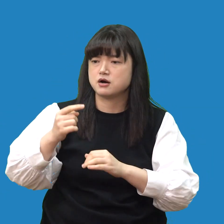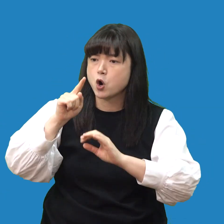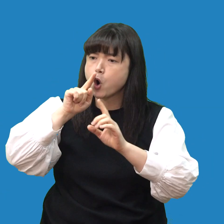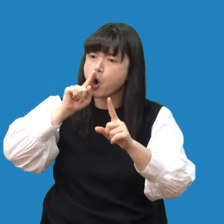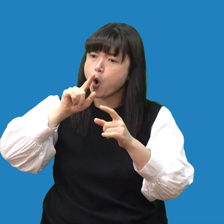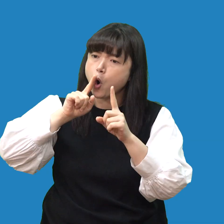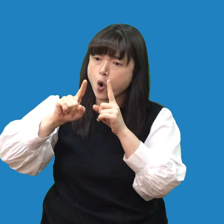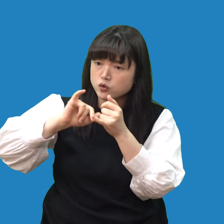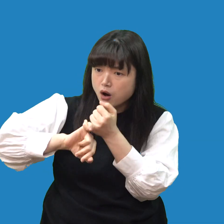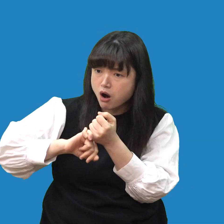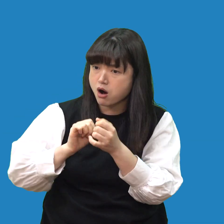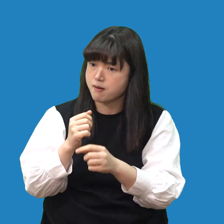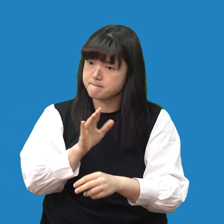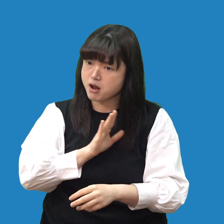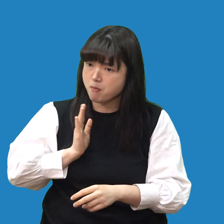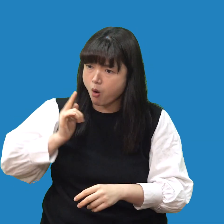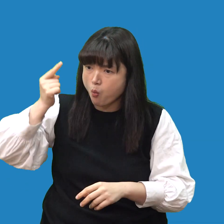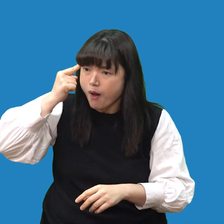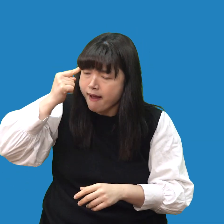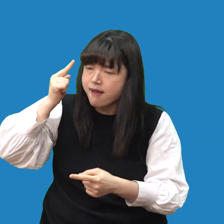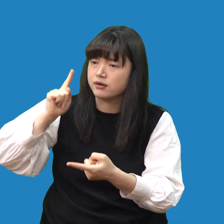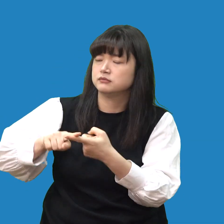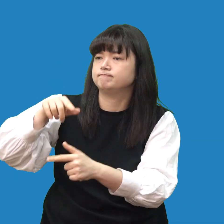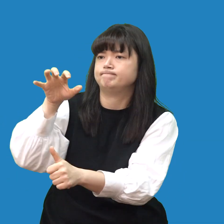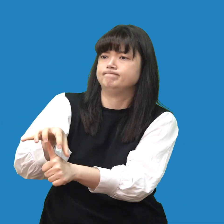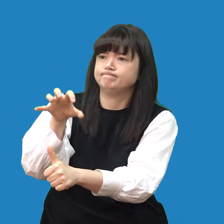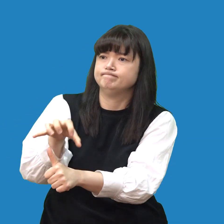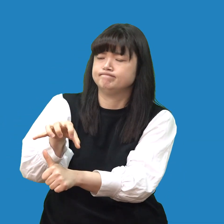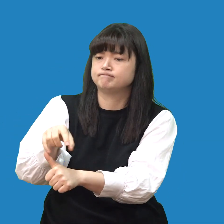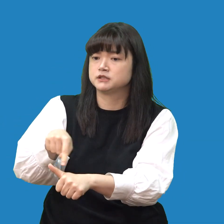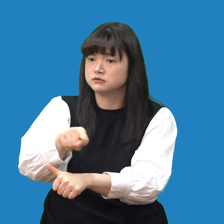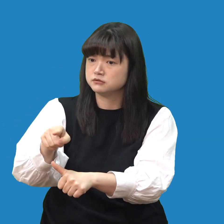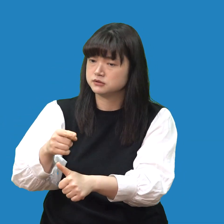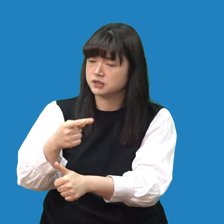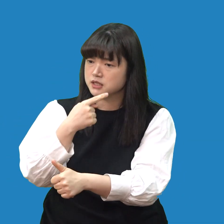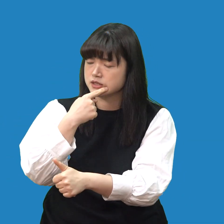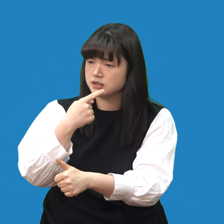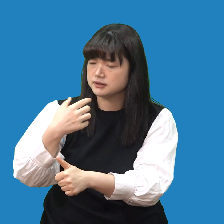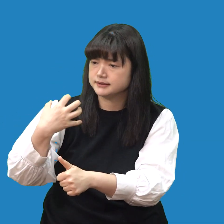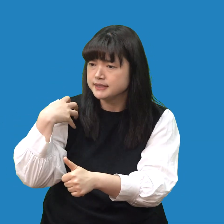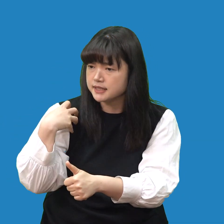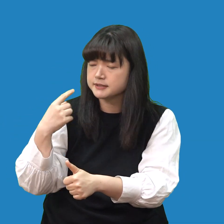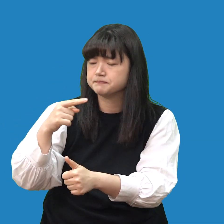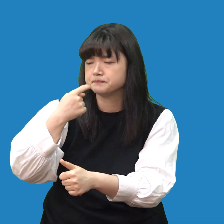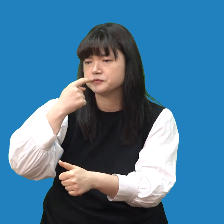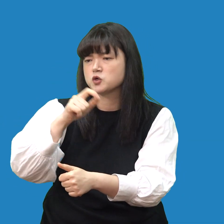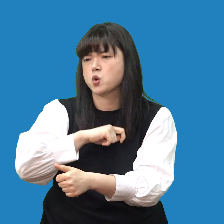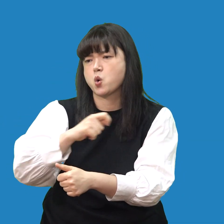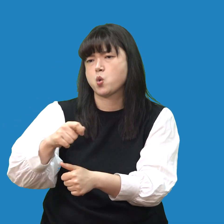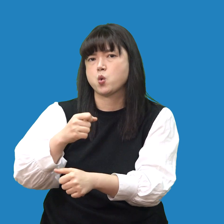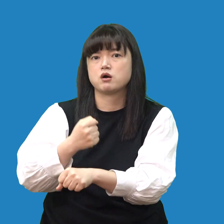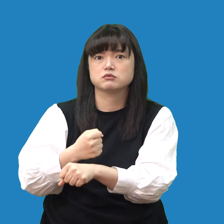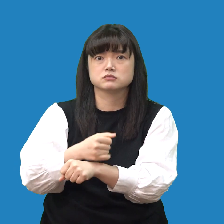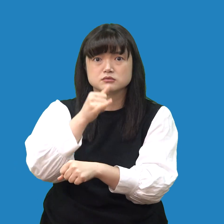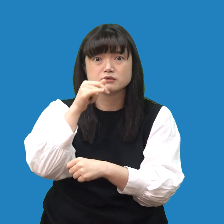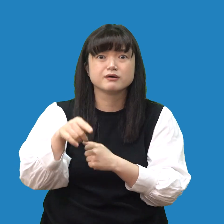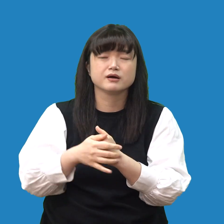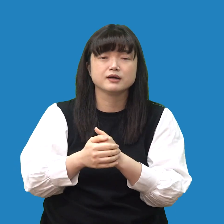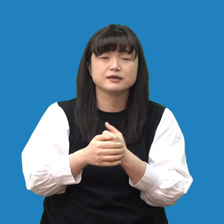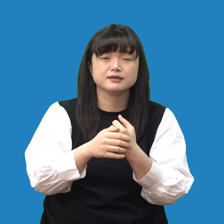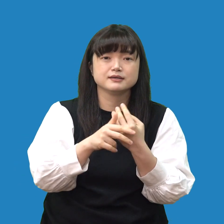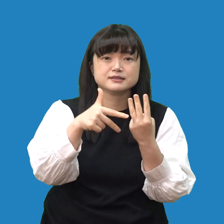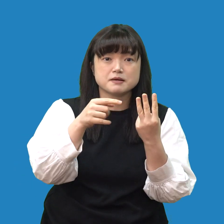왜 배반했는가 그것을 책망하고 그리고 그 대가에 대해서 경고를 하고 있습니다.